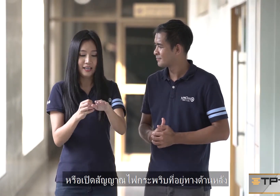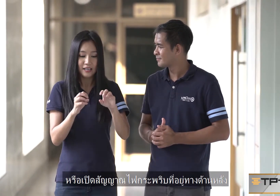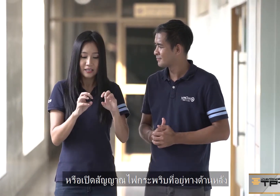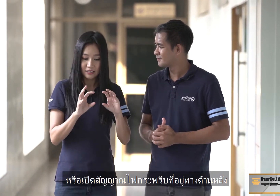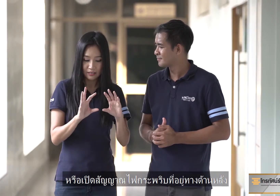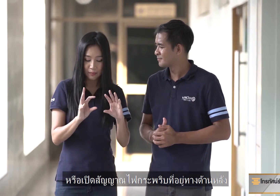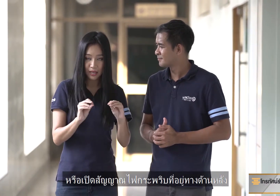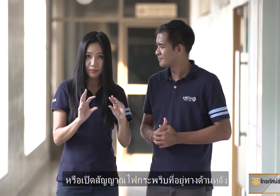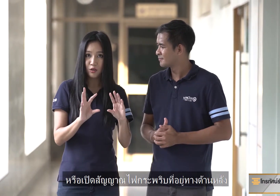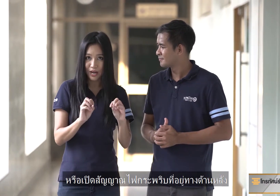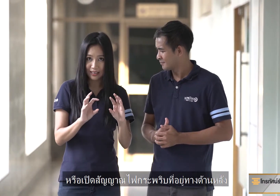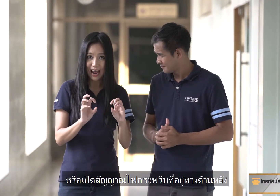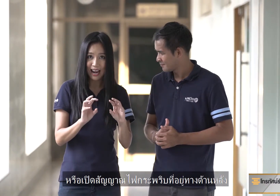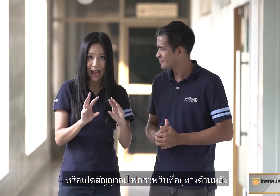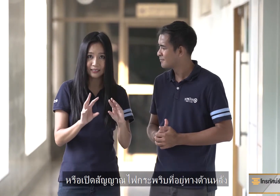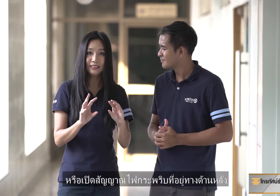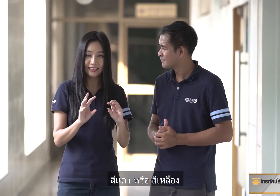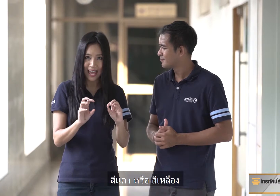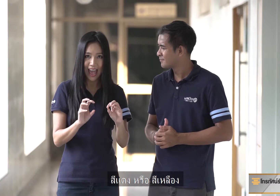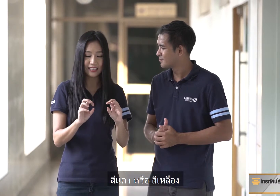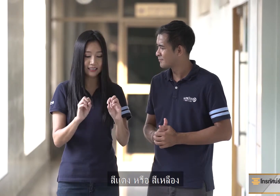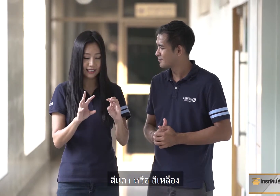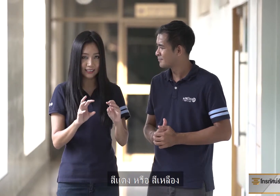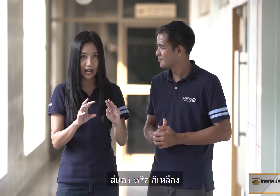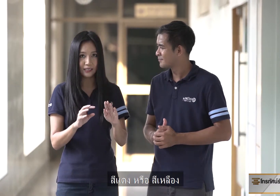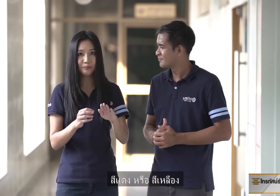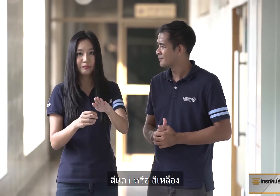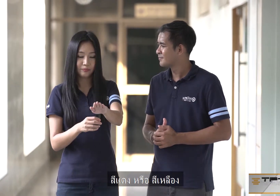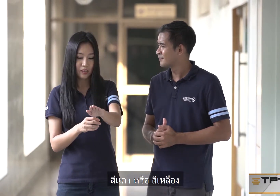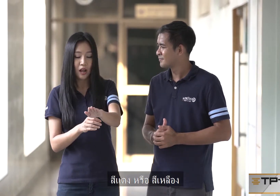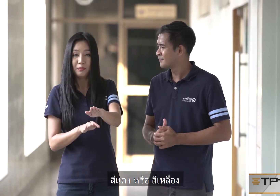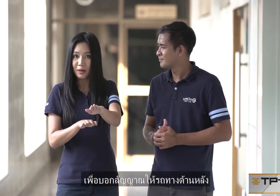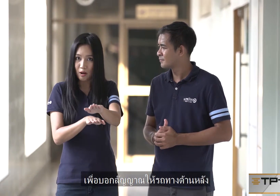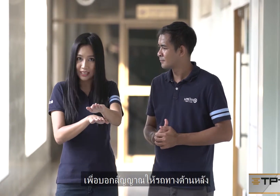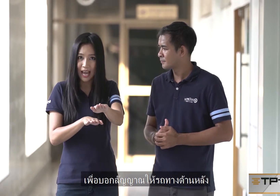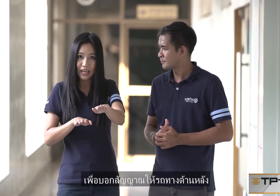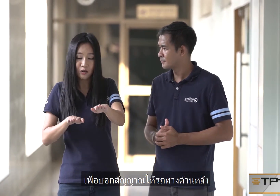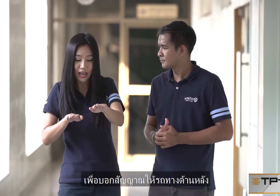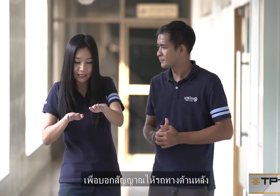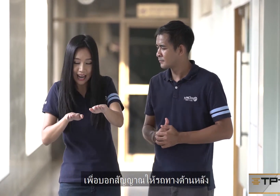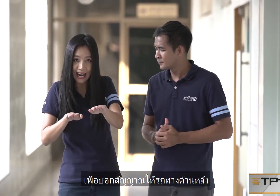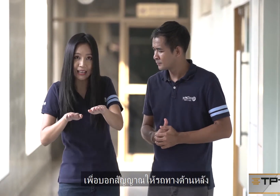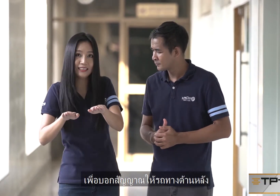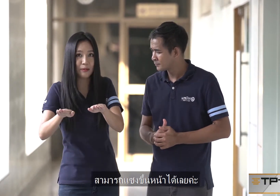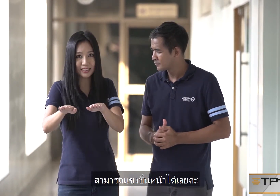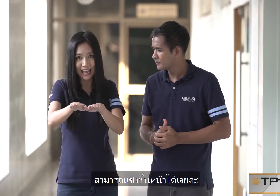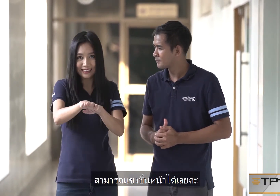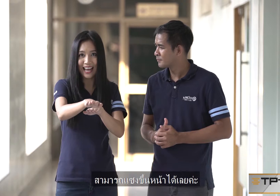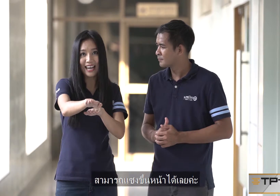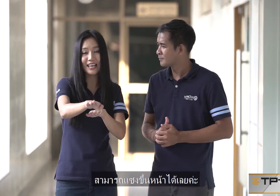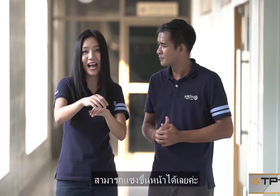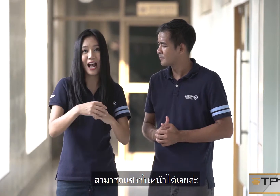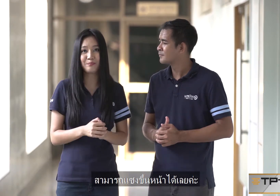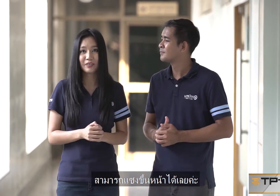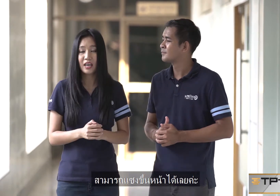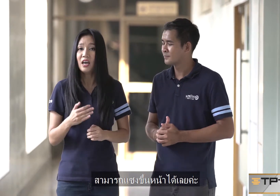ไฟกระพริบที่อยู่ทางด้านหลังสีแดงหรือสีเหลืองเพื่อบอกสัญญาณให้รถทางด้านหลังสามารถแซงขึ้น